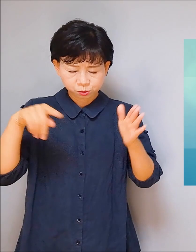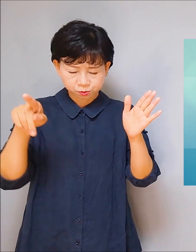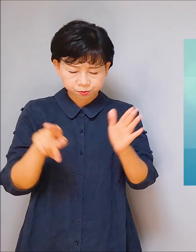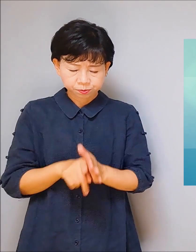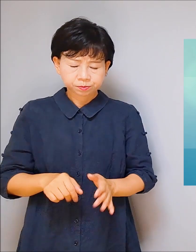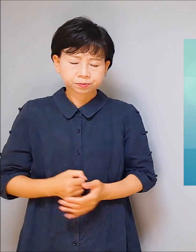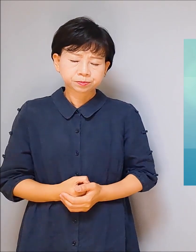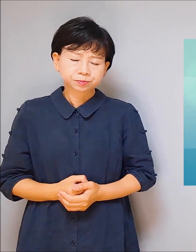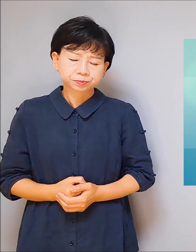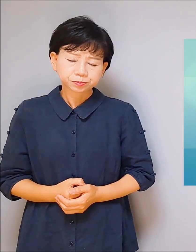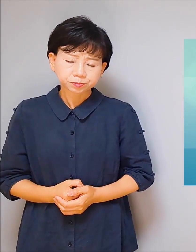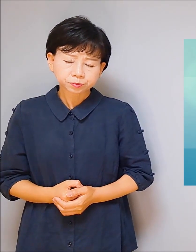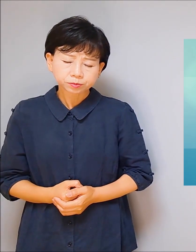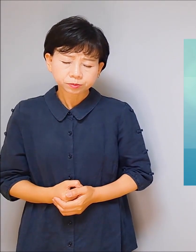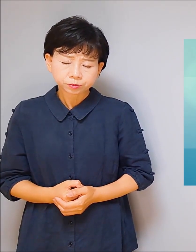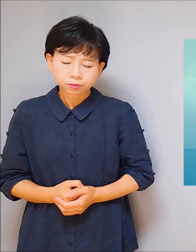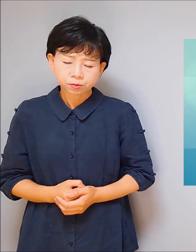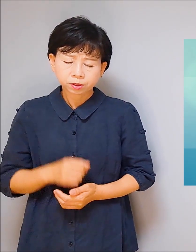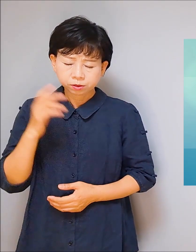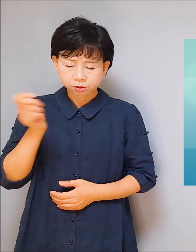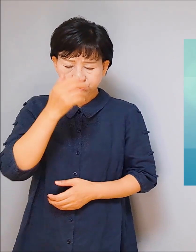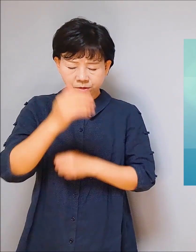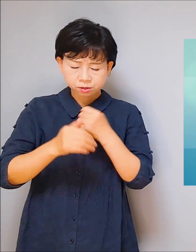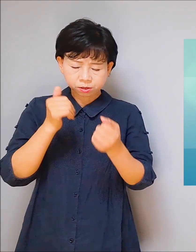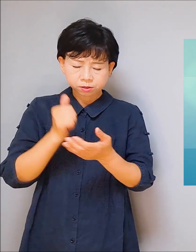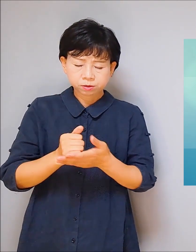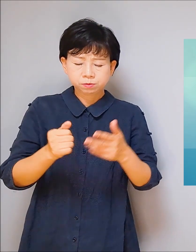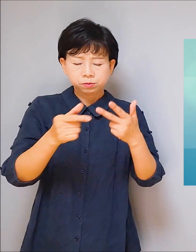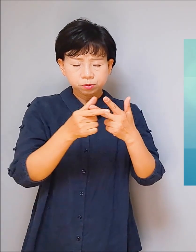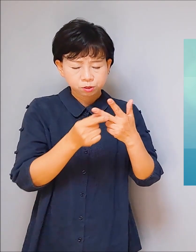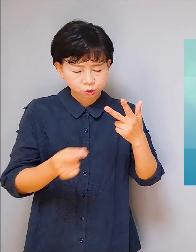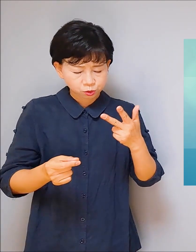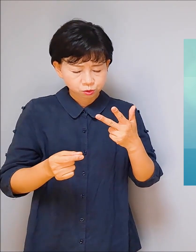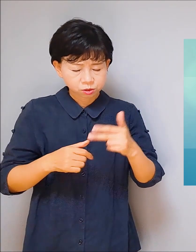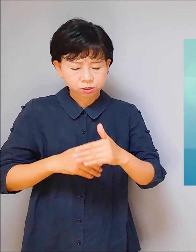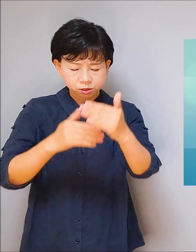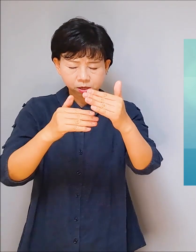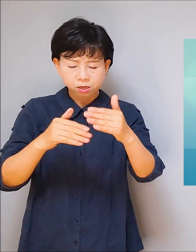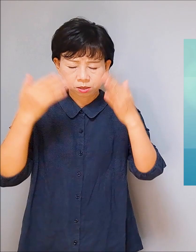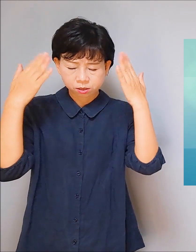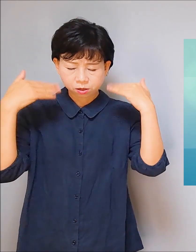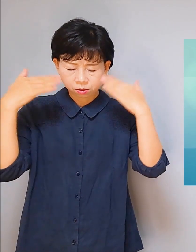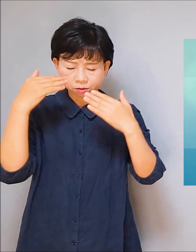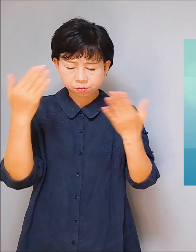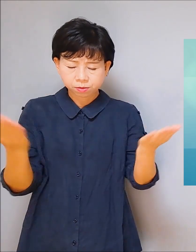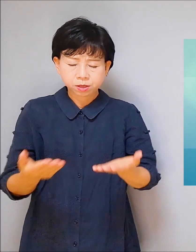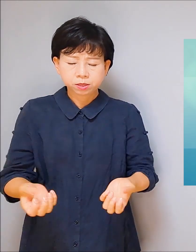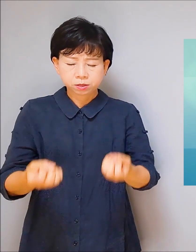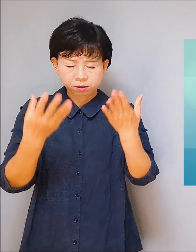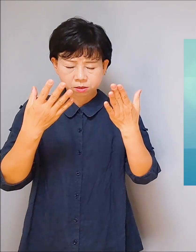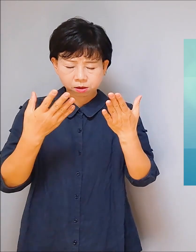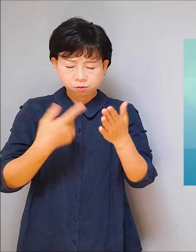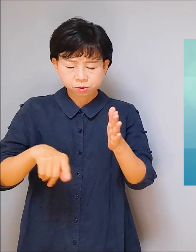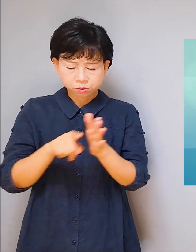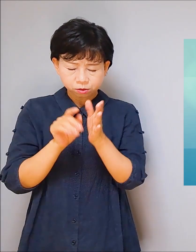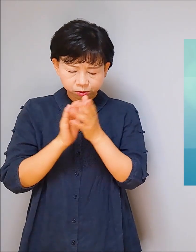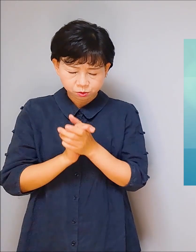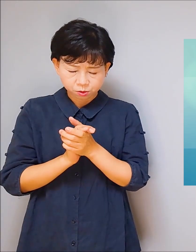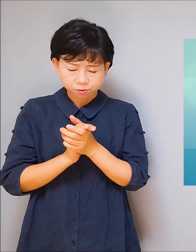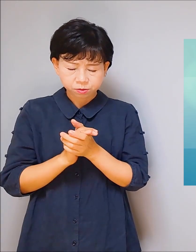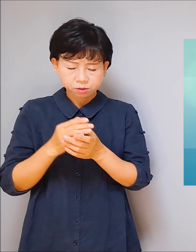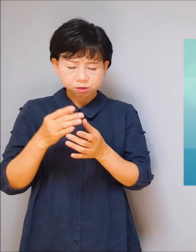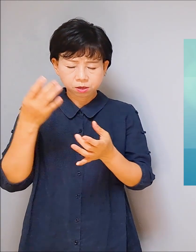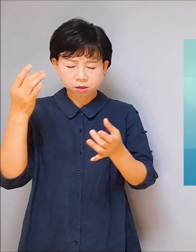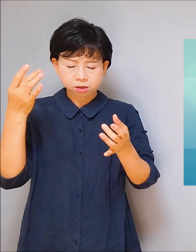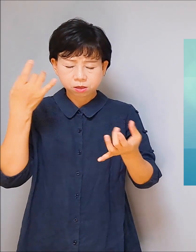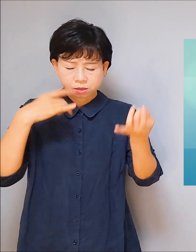믿습니다. 성령의 하나님, 7월에 진행되는 여름 행사를 위해 기도합니다. 태국 단기